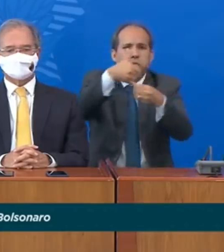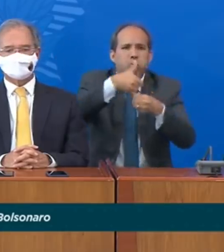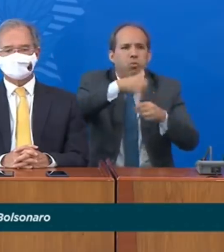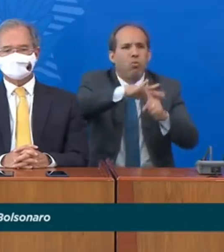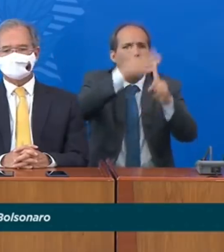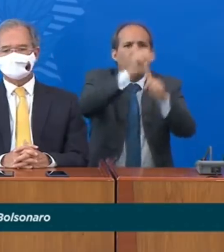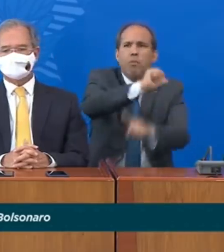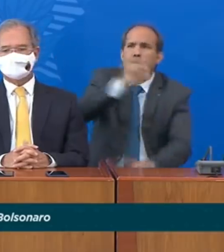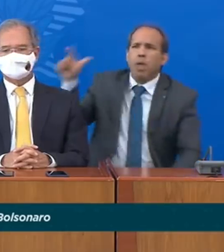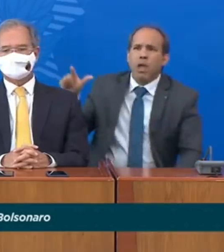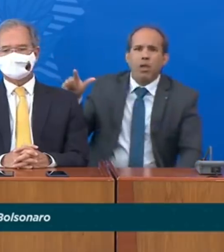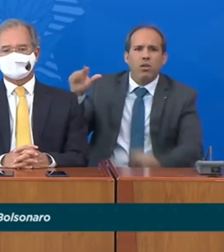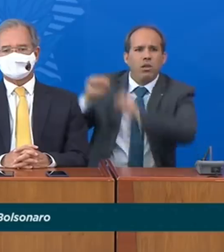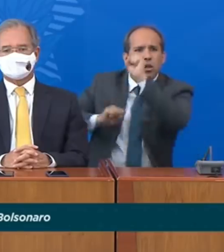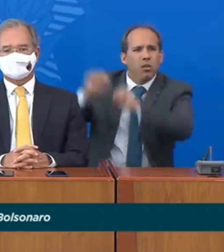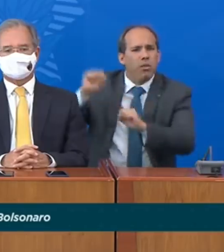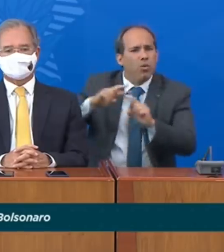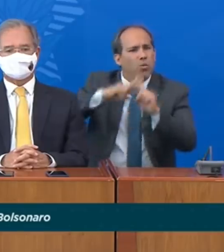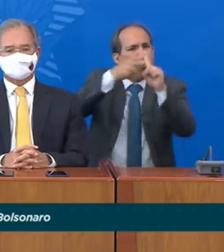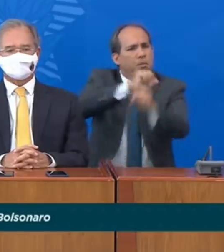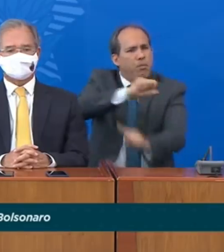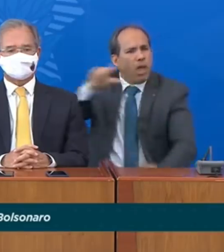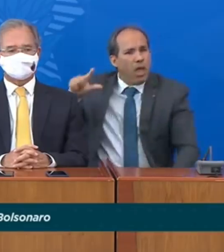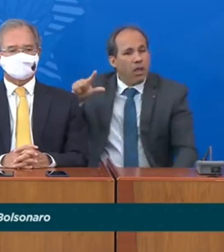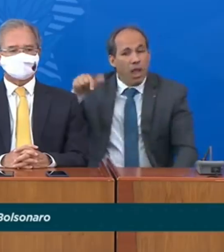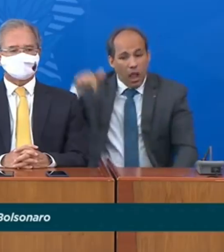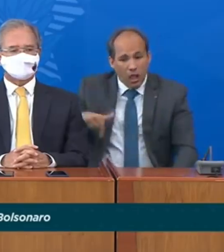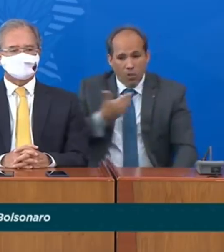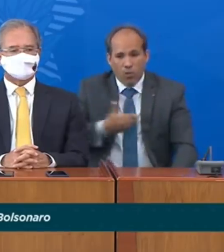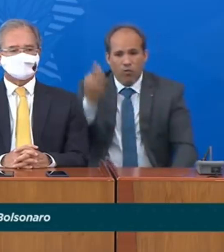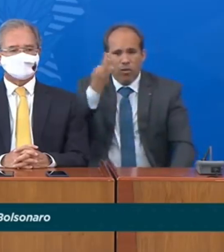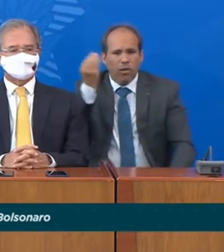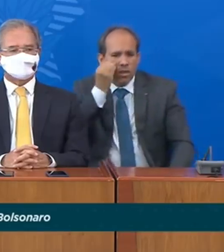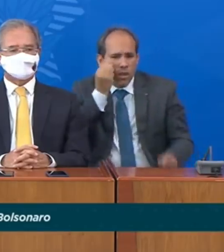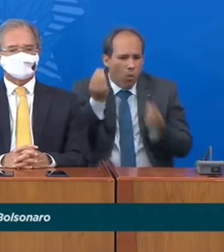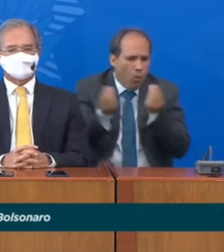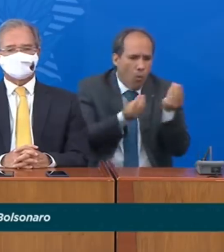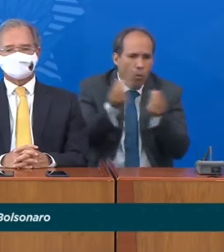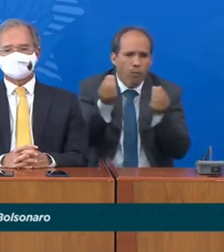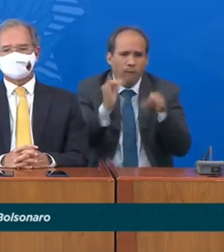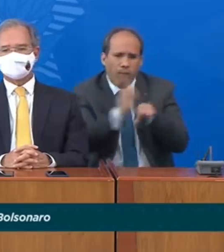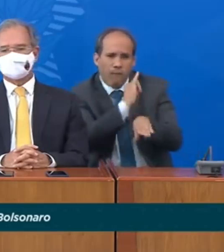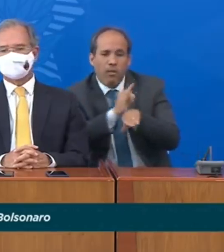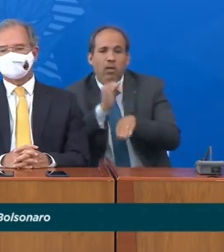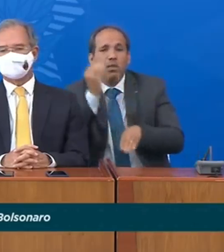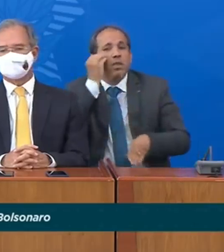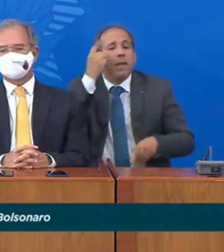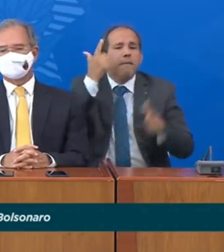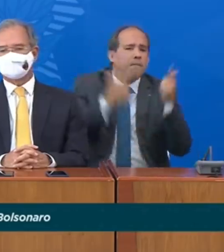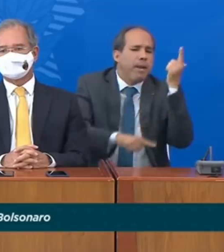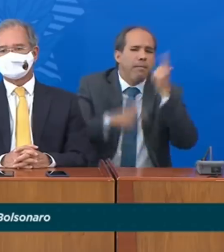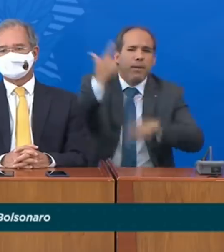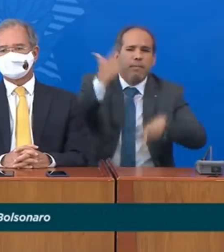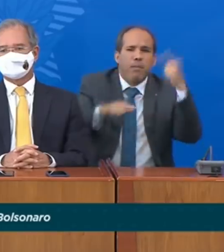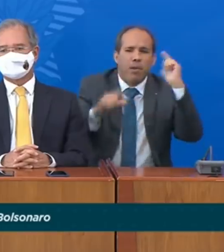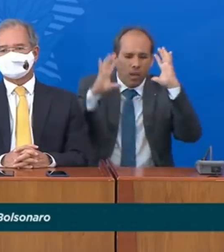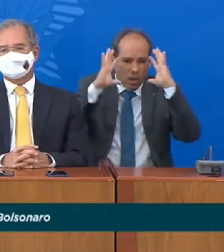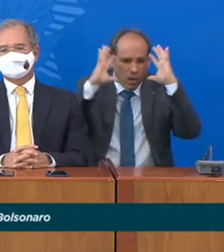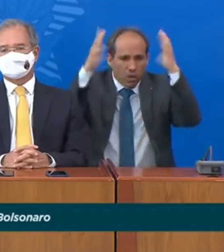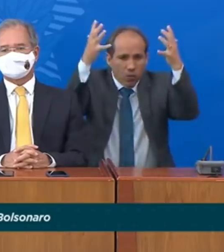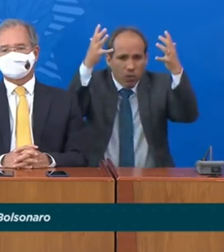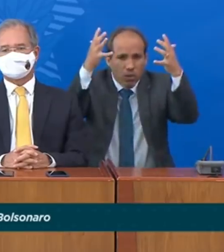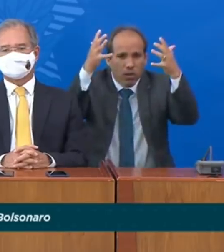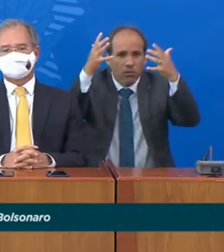o governo federal busca fazer e vai buscar fazer está cada vez mais com possíveis soluções à